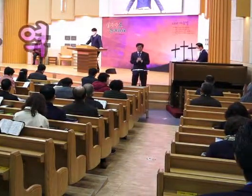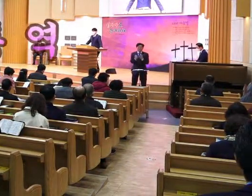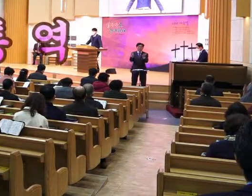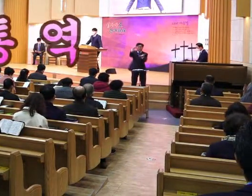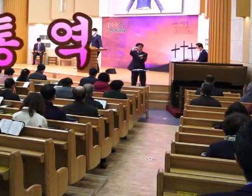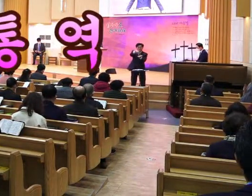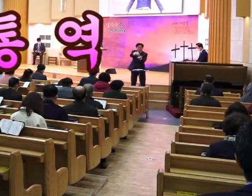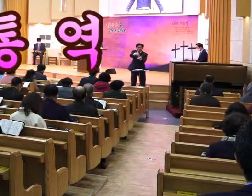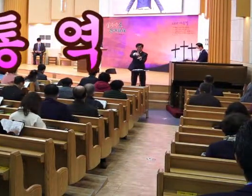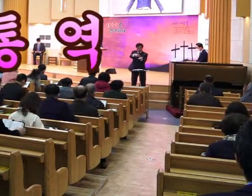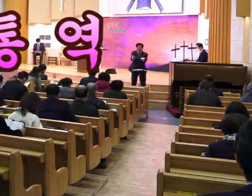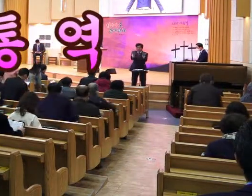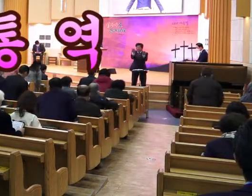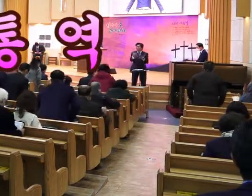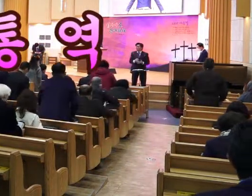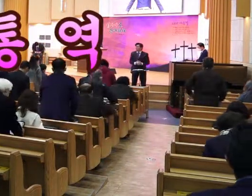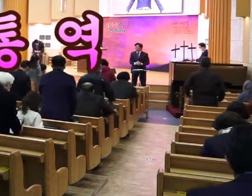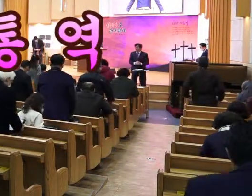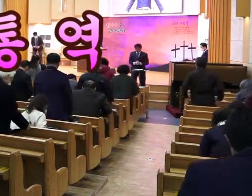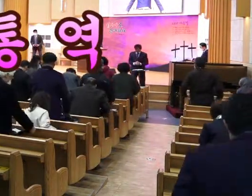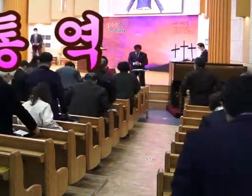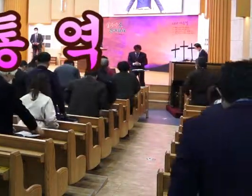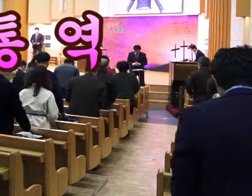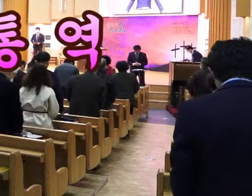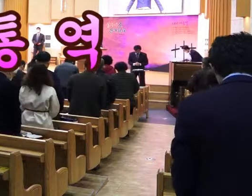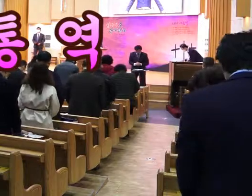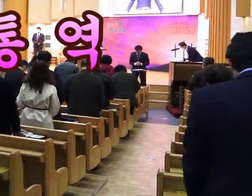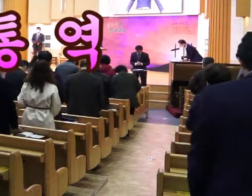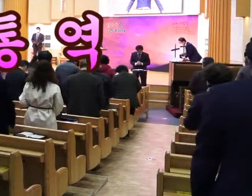모두 자리에서 일어나 주시기 바랍니다.